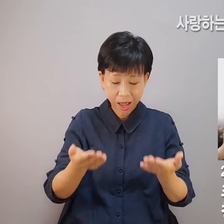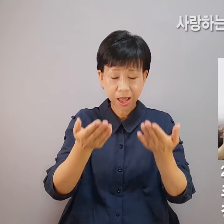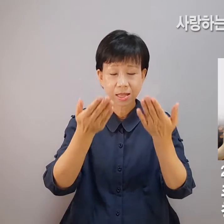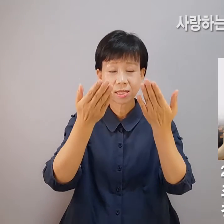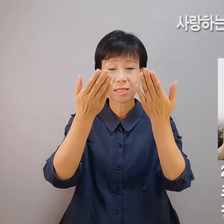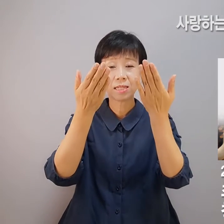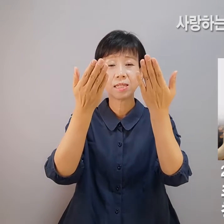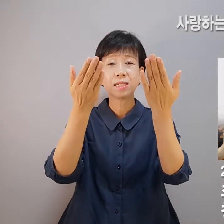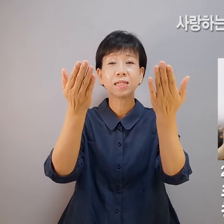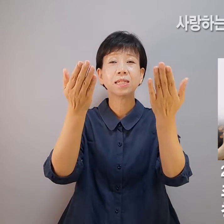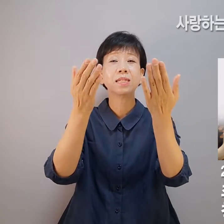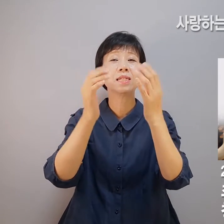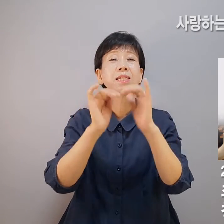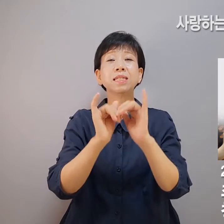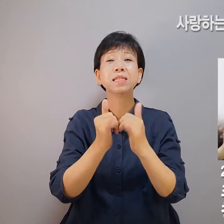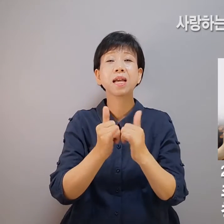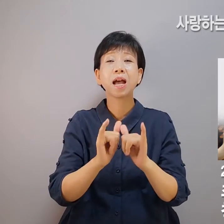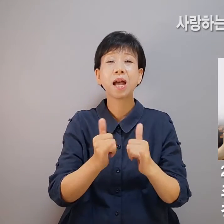예배하는